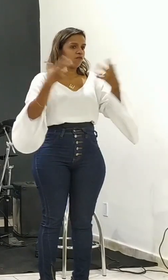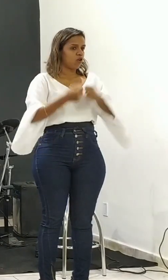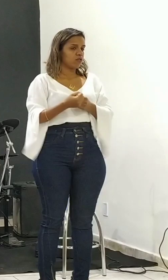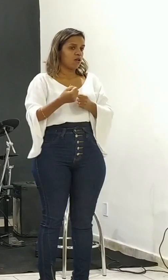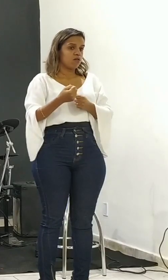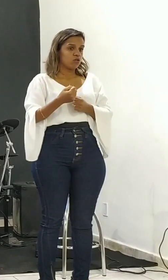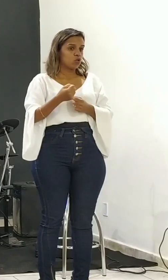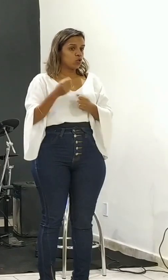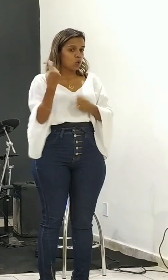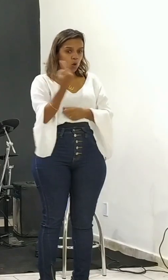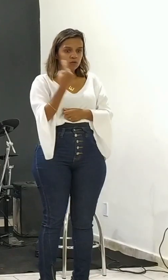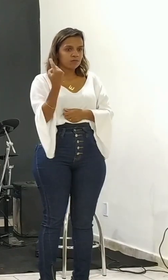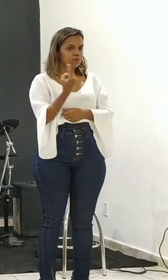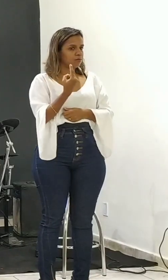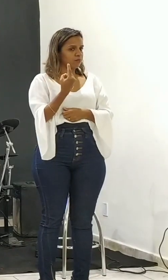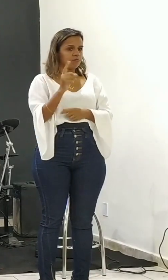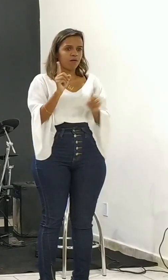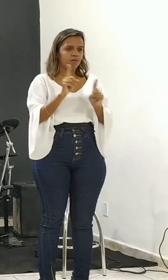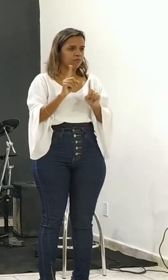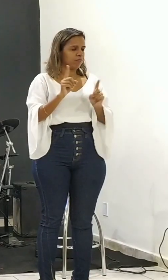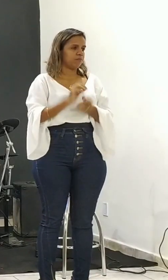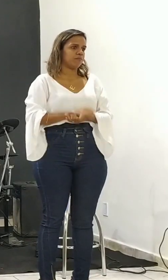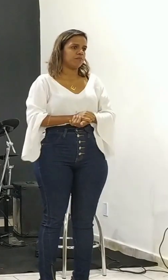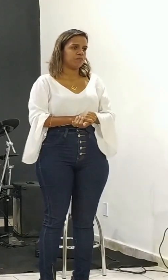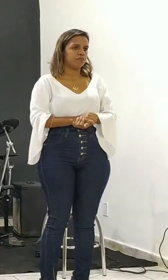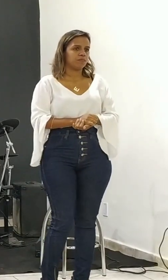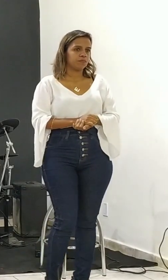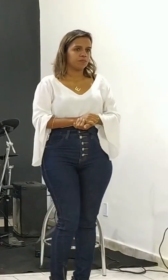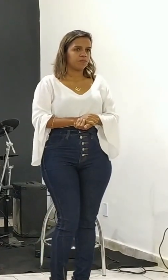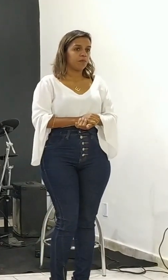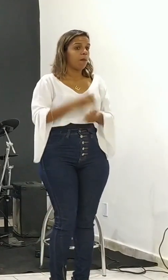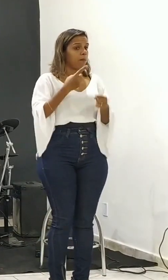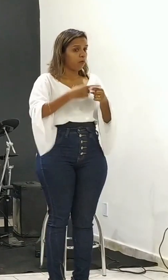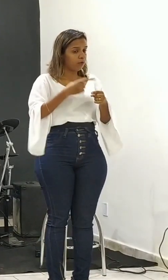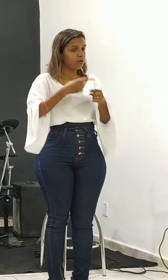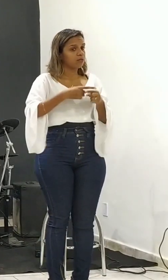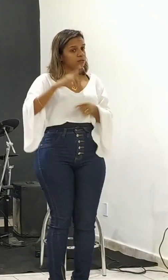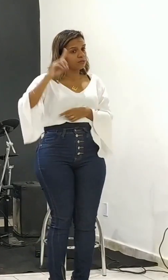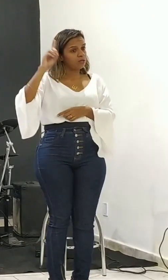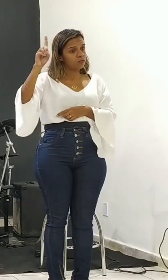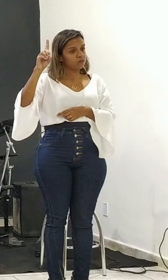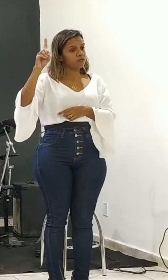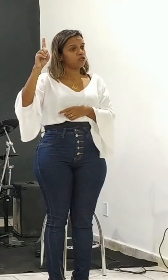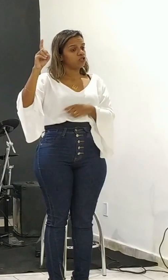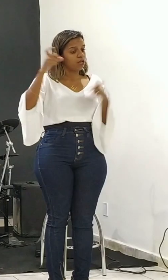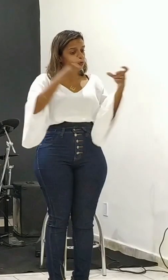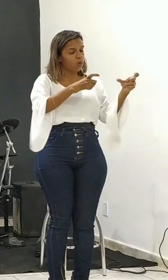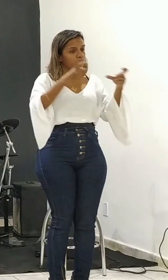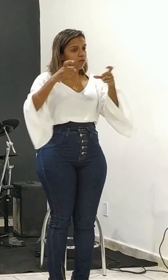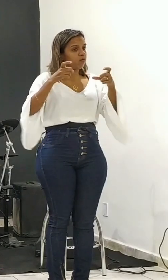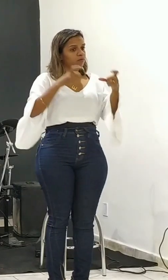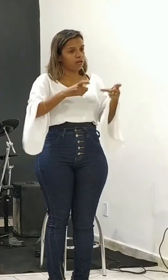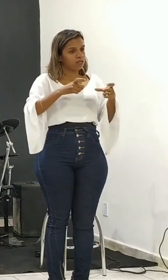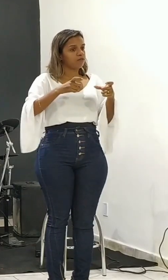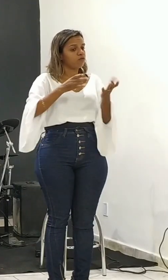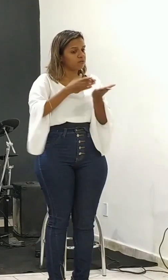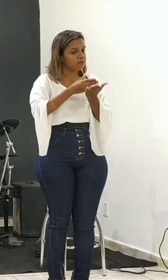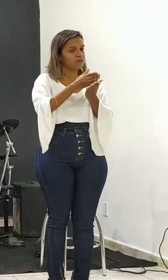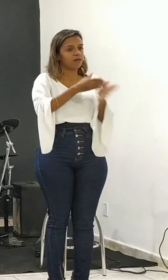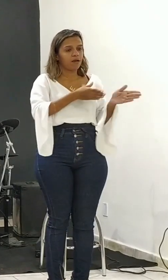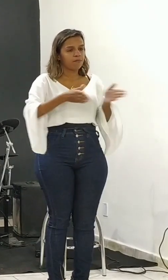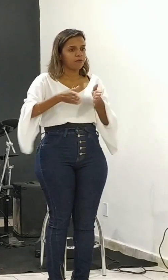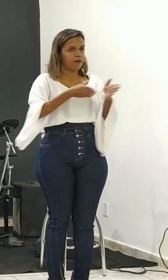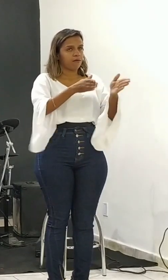irmão. Tu não está sozinho. Porque Ele está contigo por onde quer que você andar. João